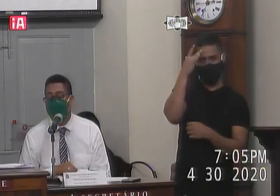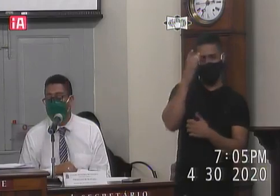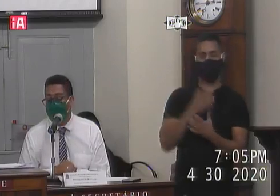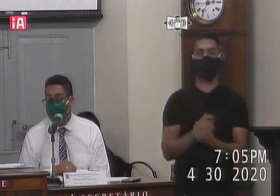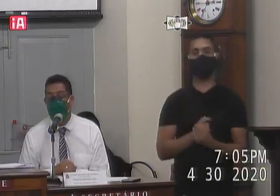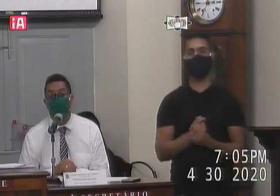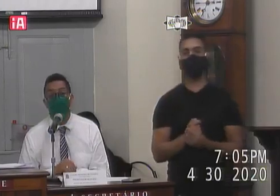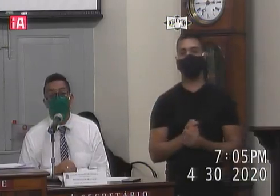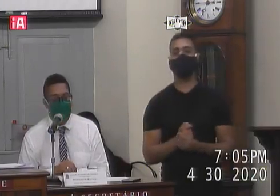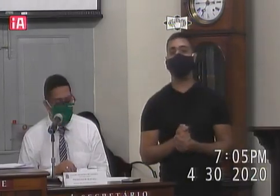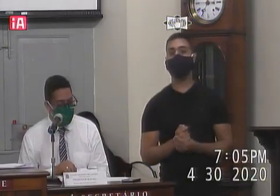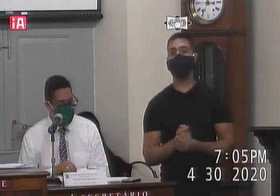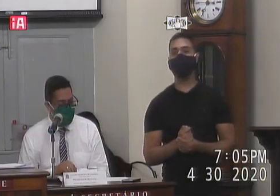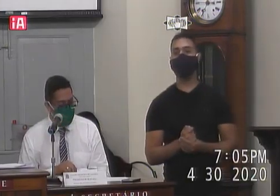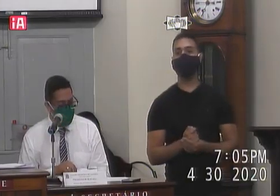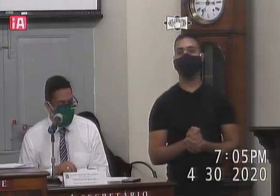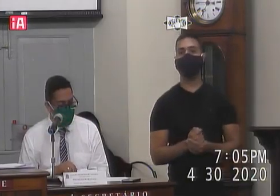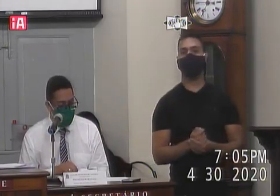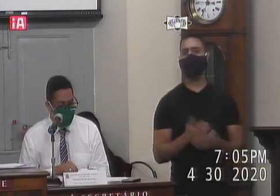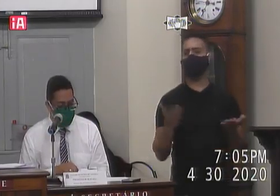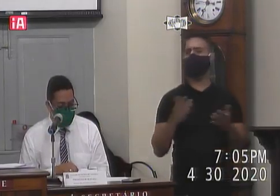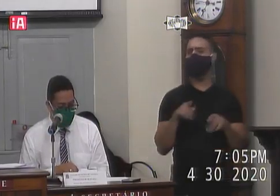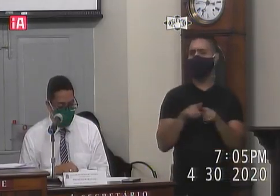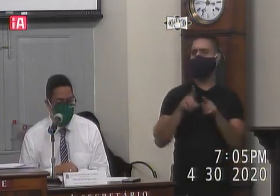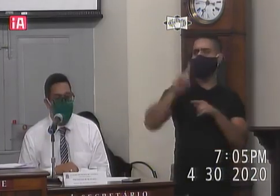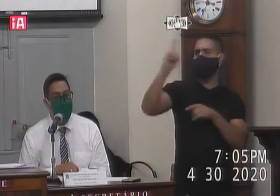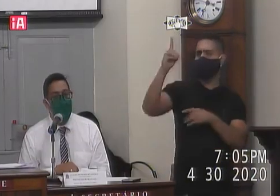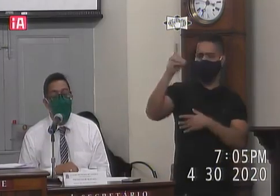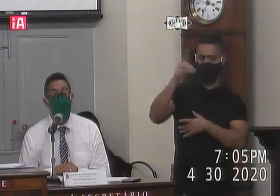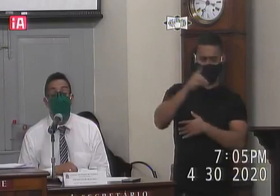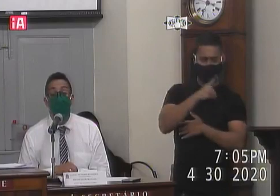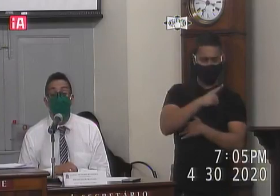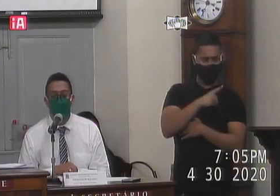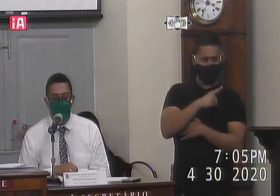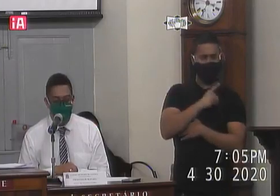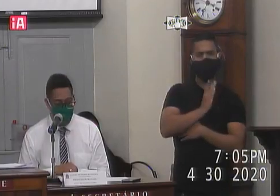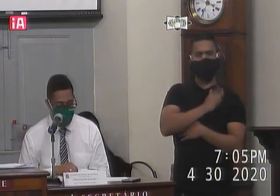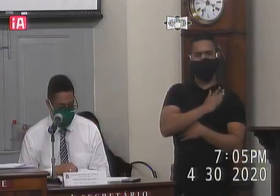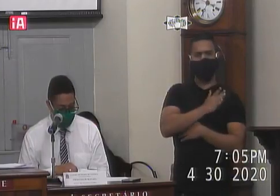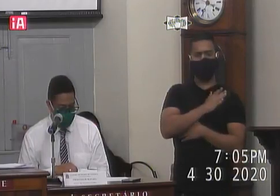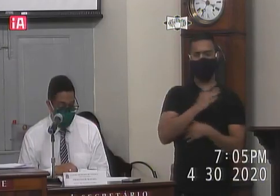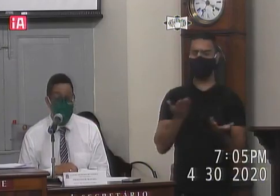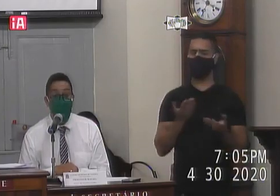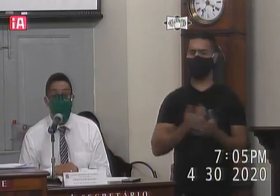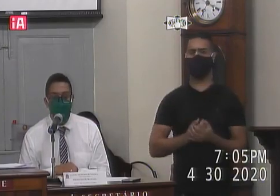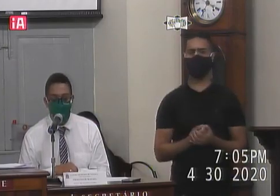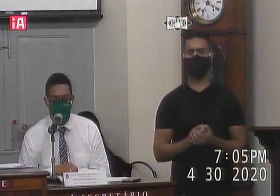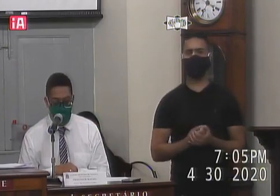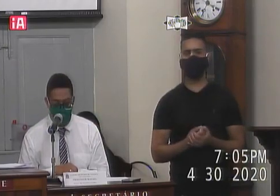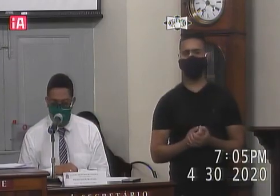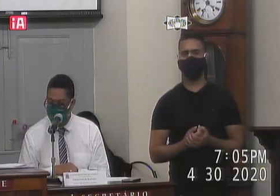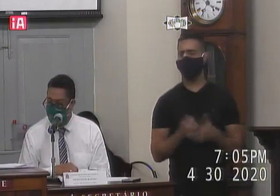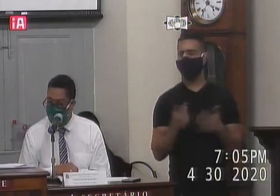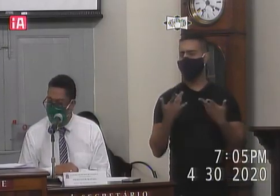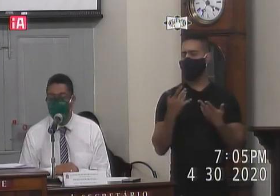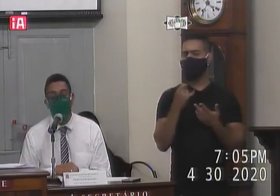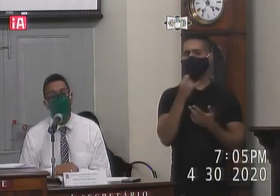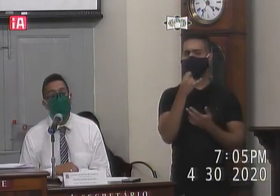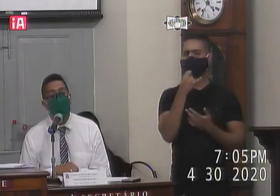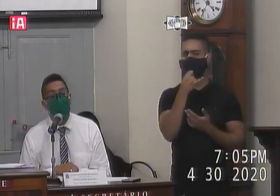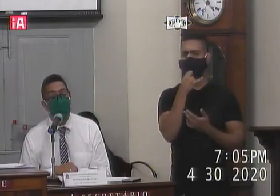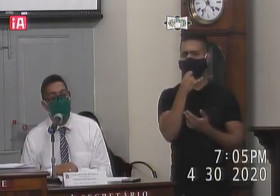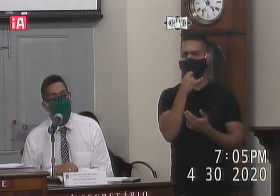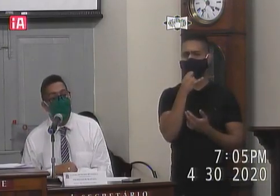agora eu tenho uma outra missão que Deus tocou no meu coração. É desumano, é triste